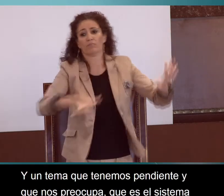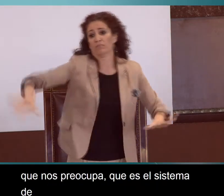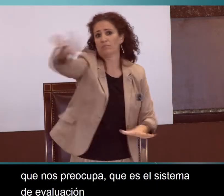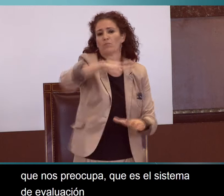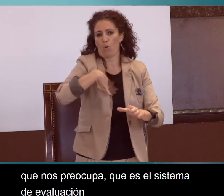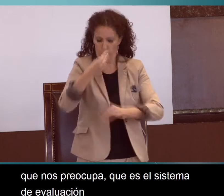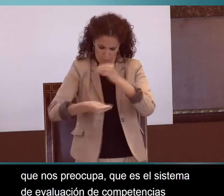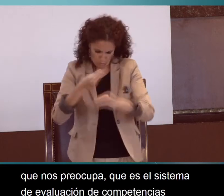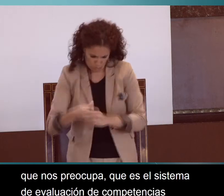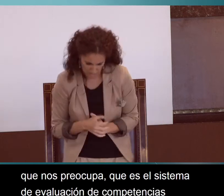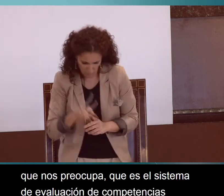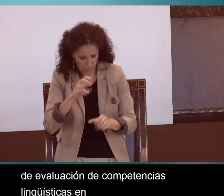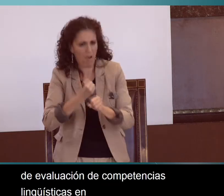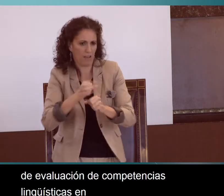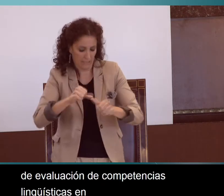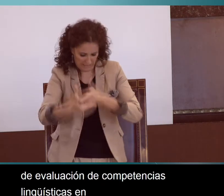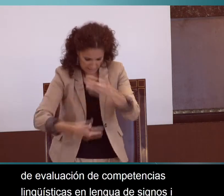un sistema estándar que pueda ser utilizado.